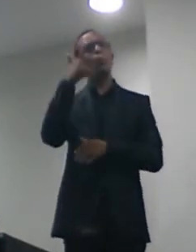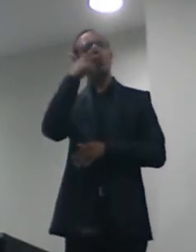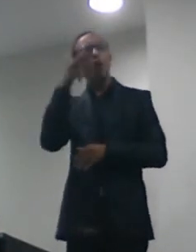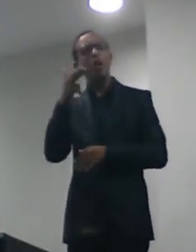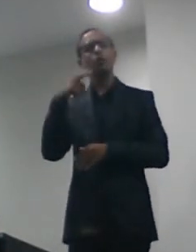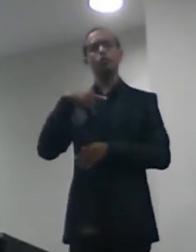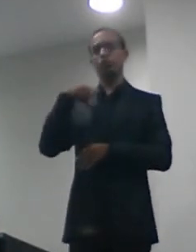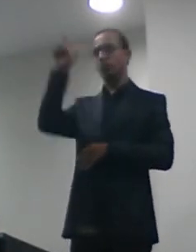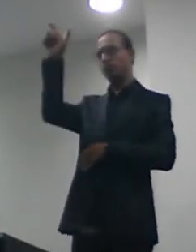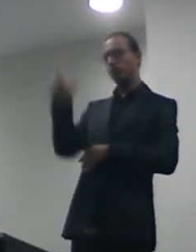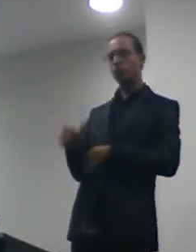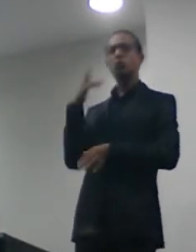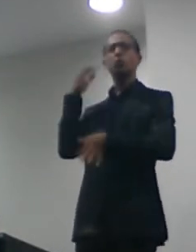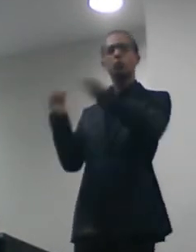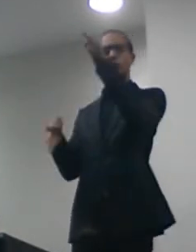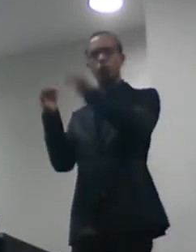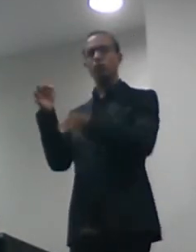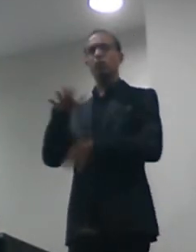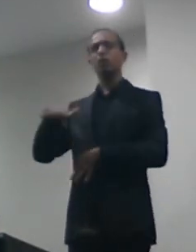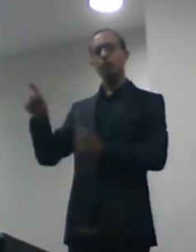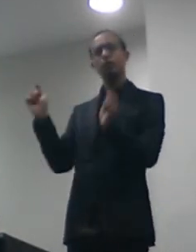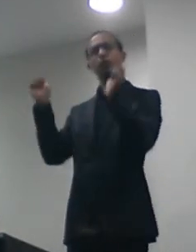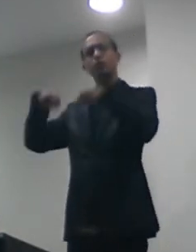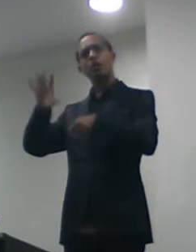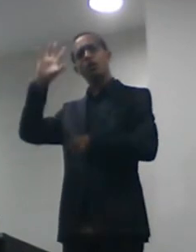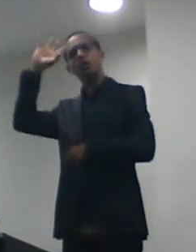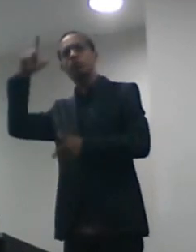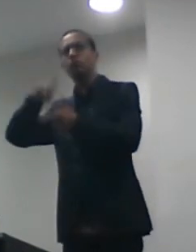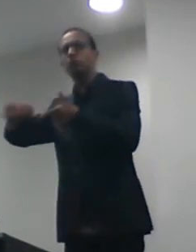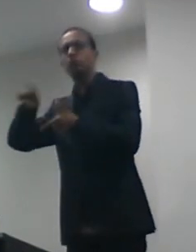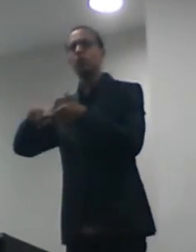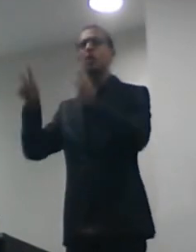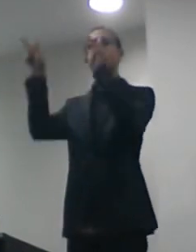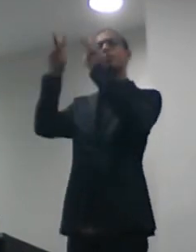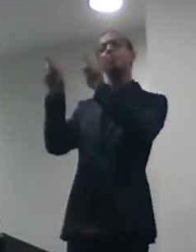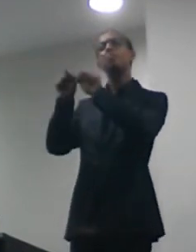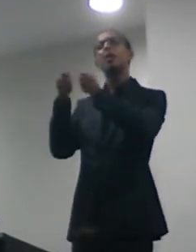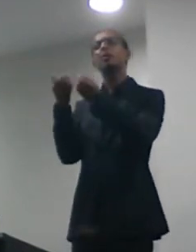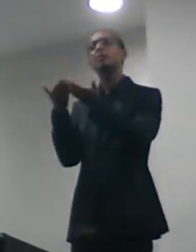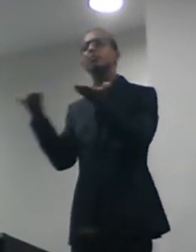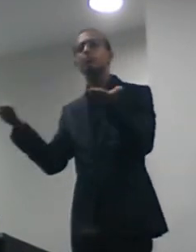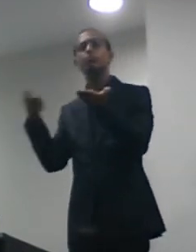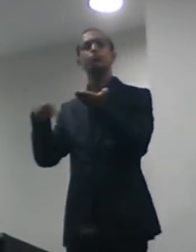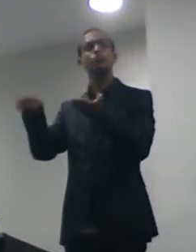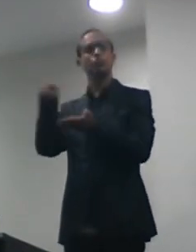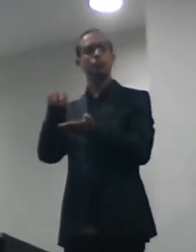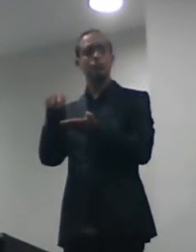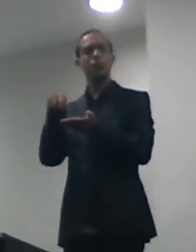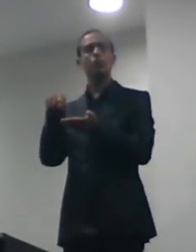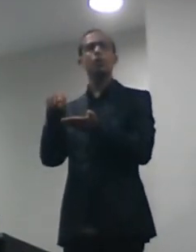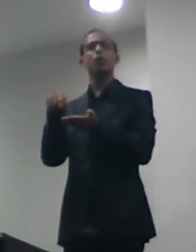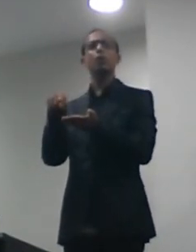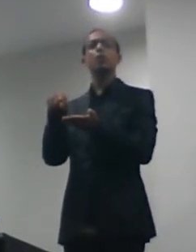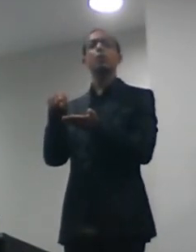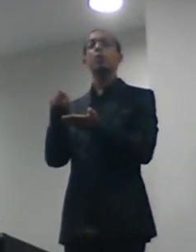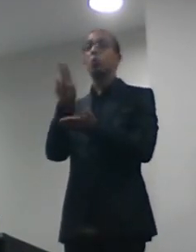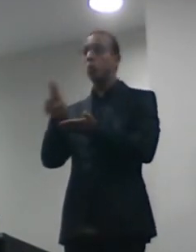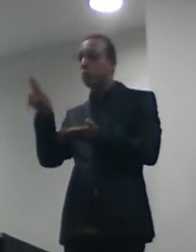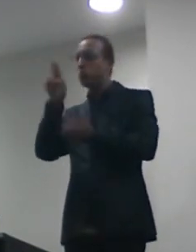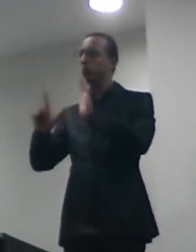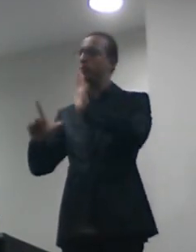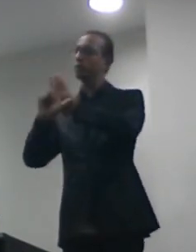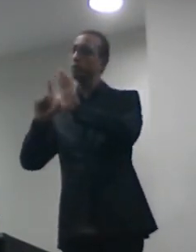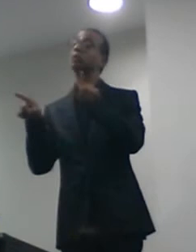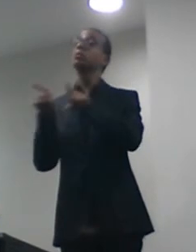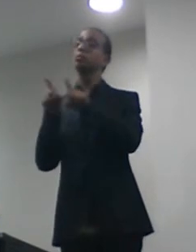um magistrado capaz de solucionar conflitos, apaziguar a situação e resolver e aplicar a lei,